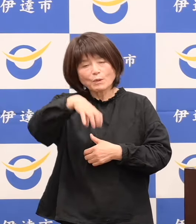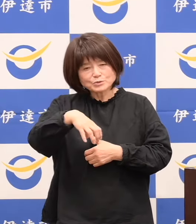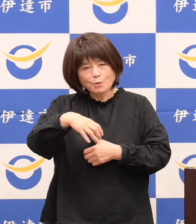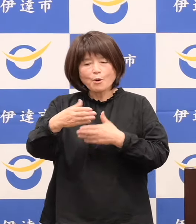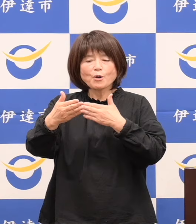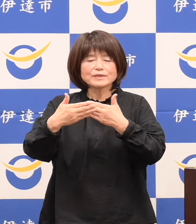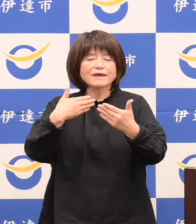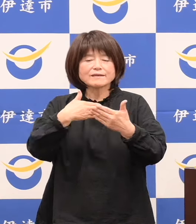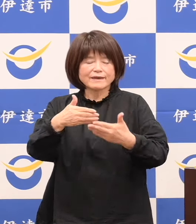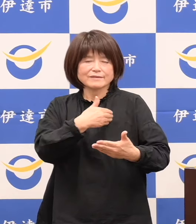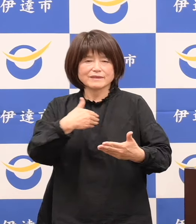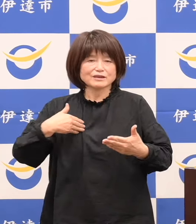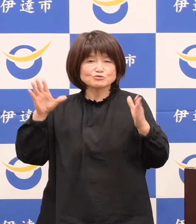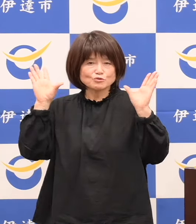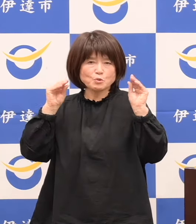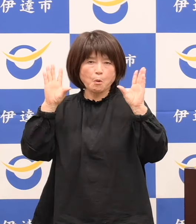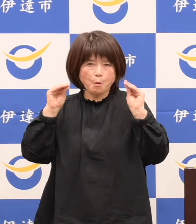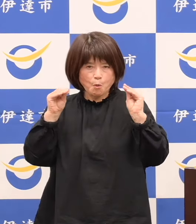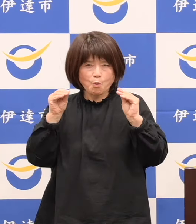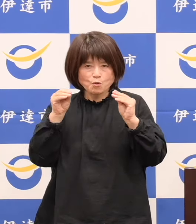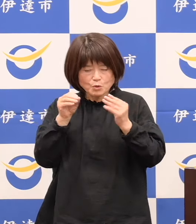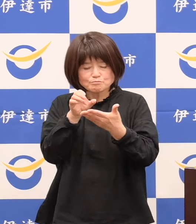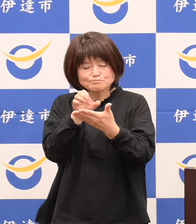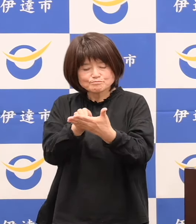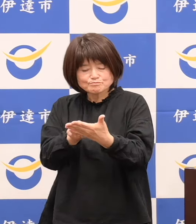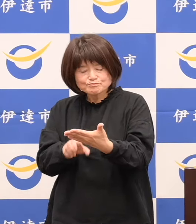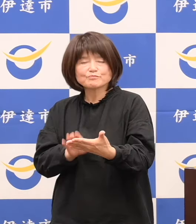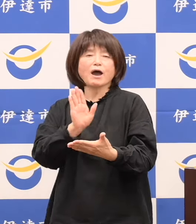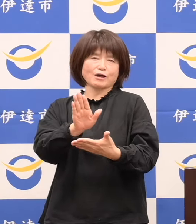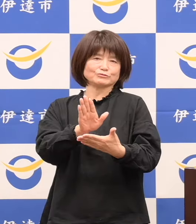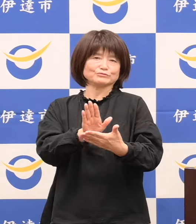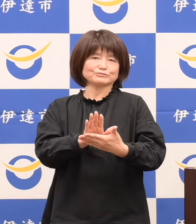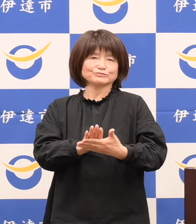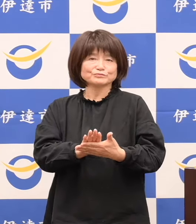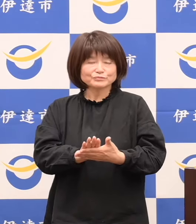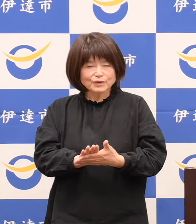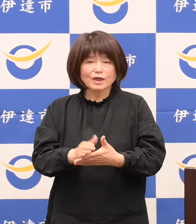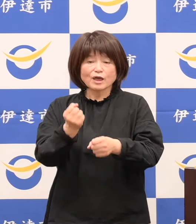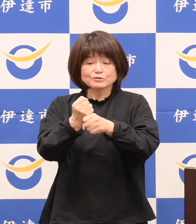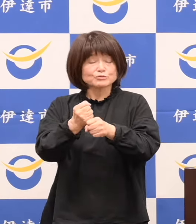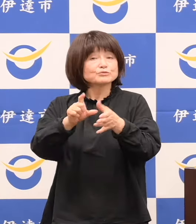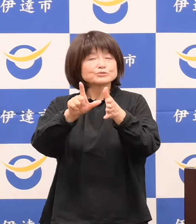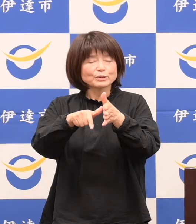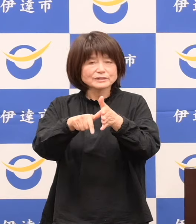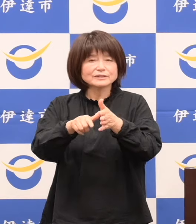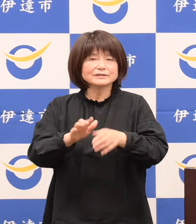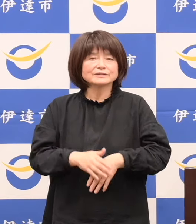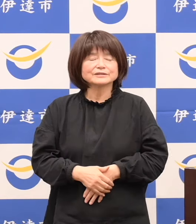るコンテンツを紹介をしております。この作成にあたりましては、